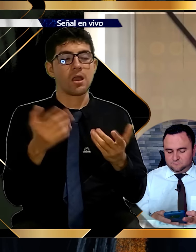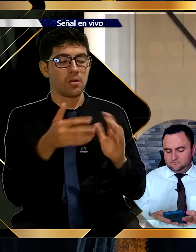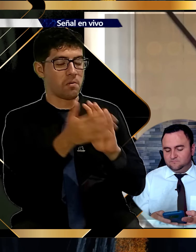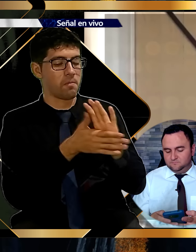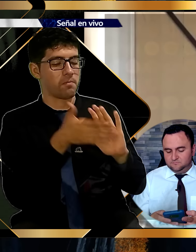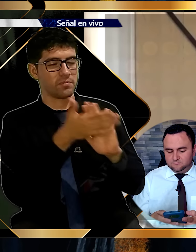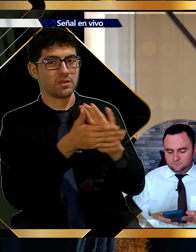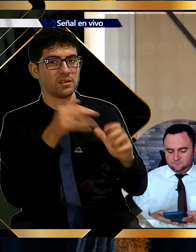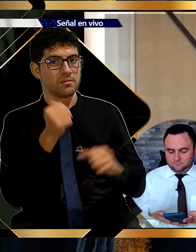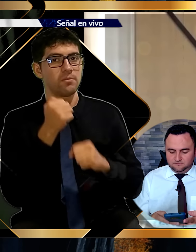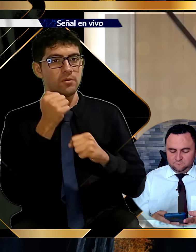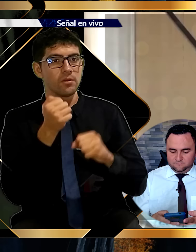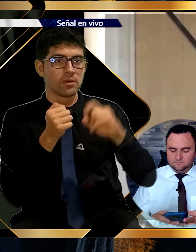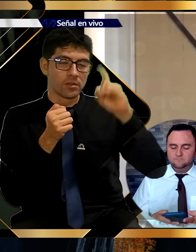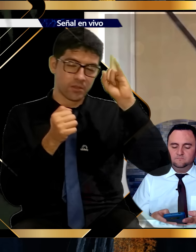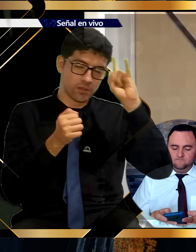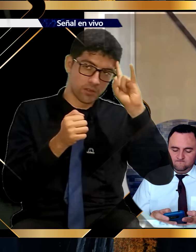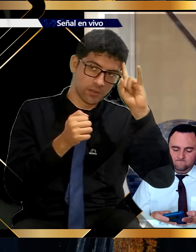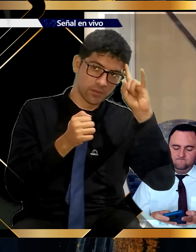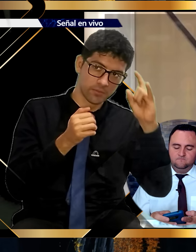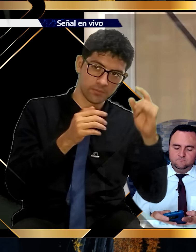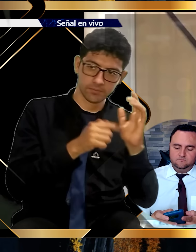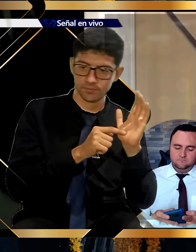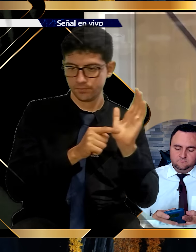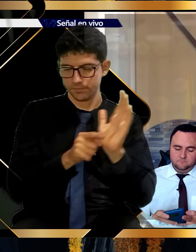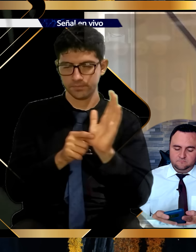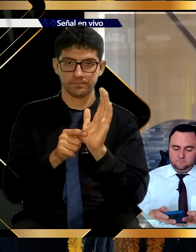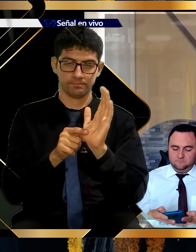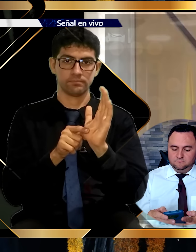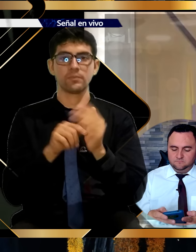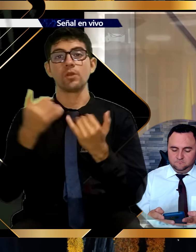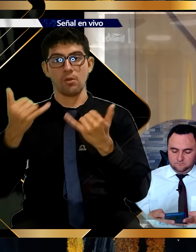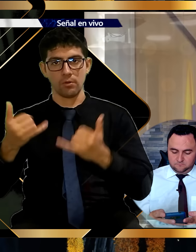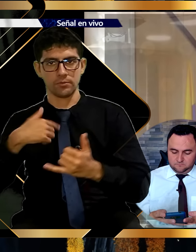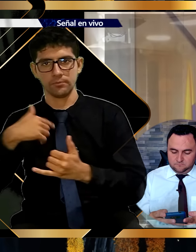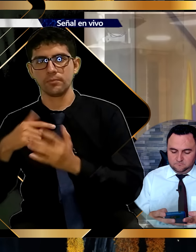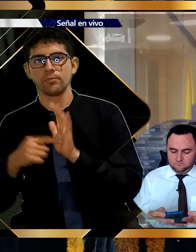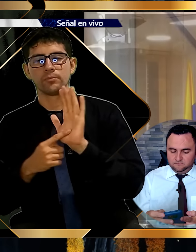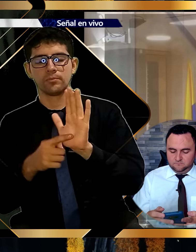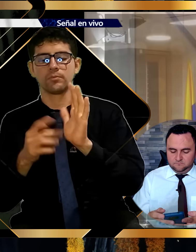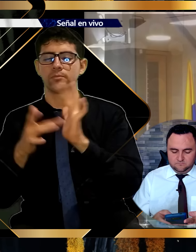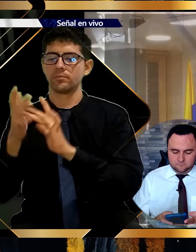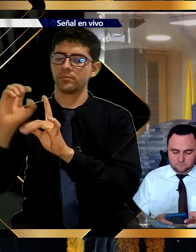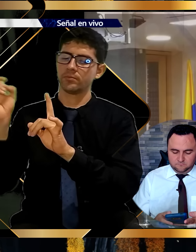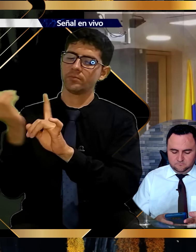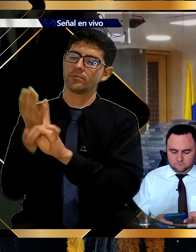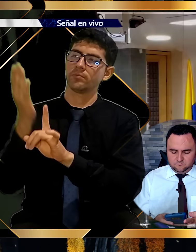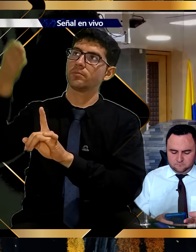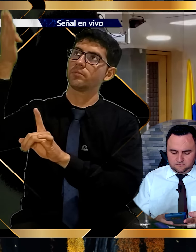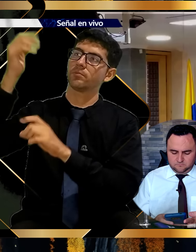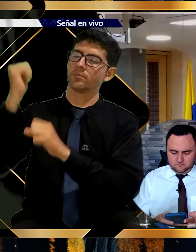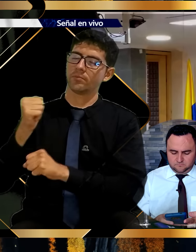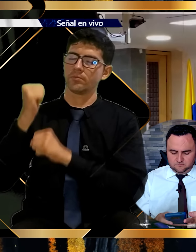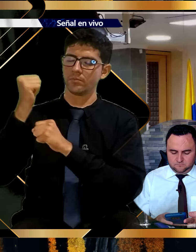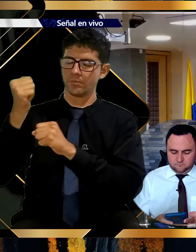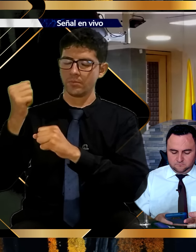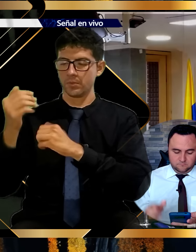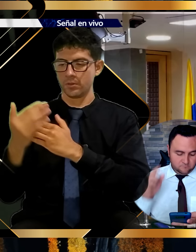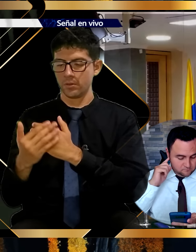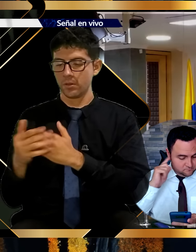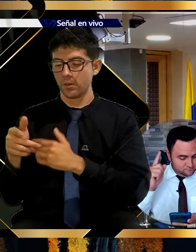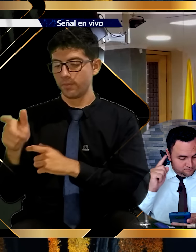cosa. Si yo, para demostrar que Jesucristo es Dios, digo que Él tuvo poder para levantar los muertos y darles